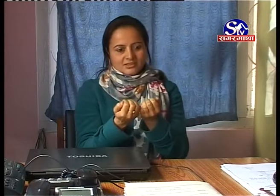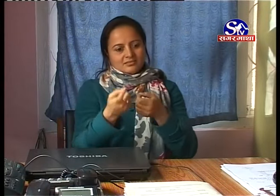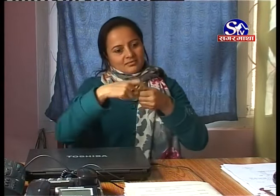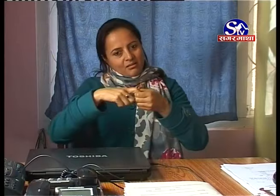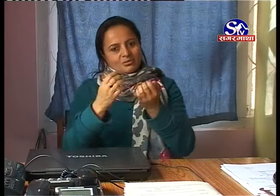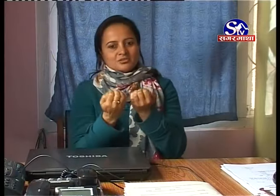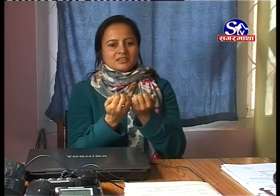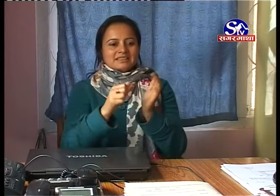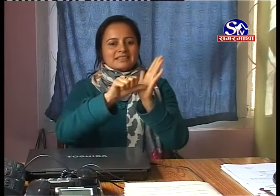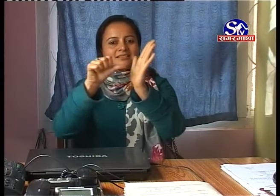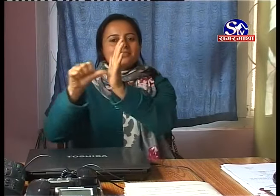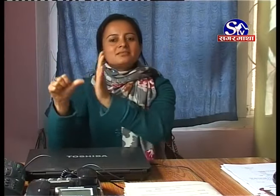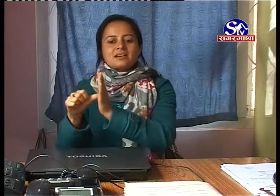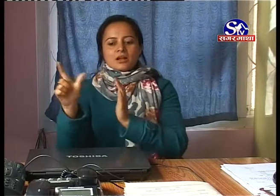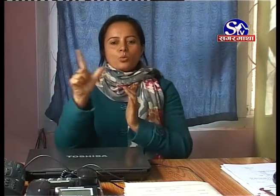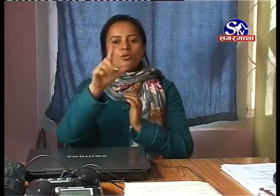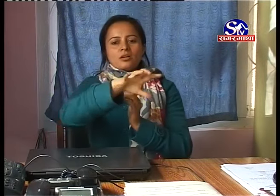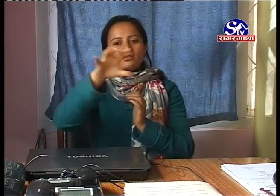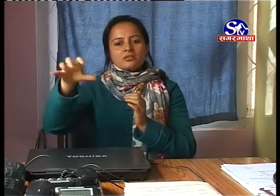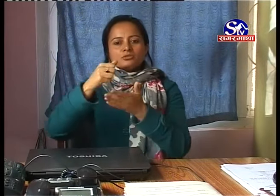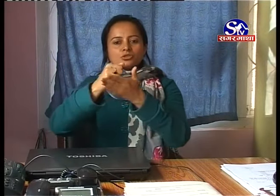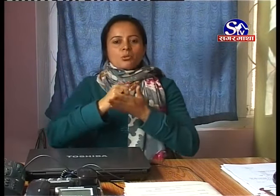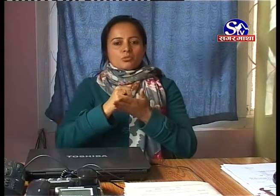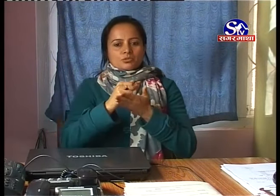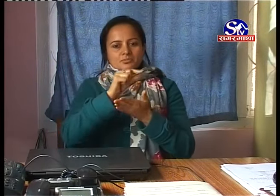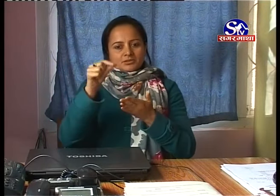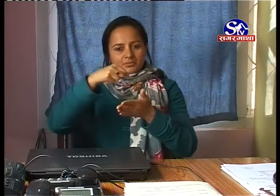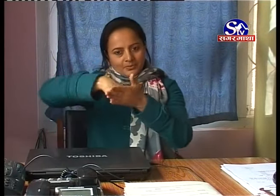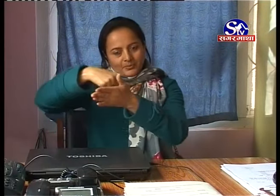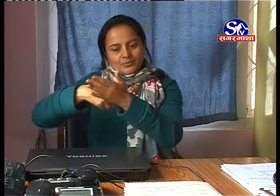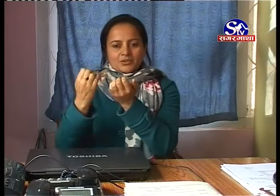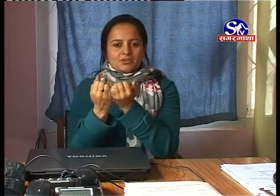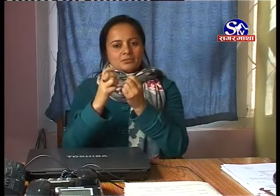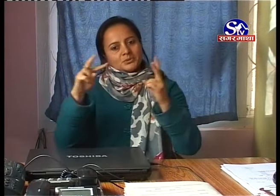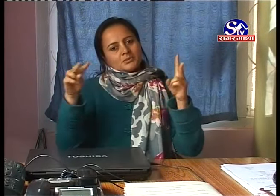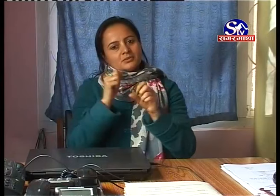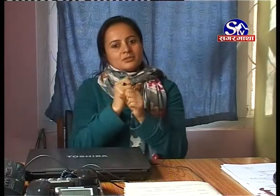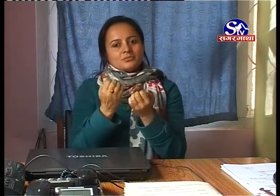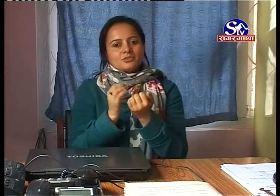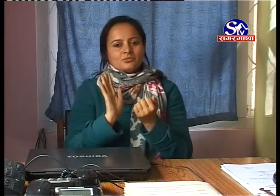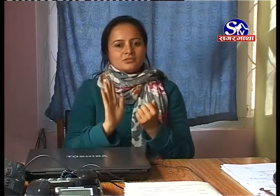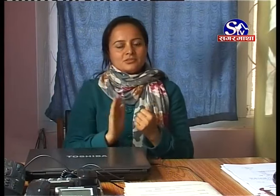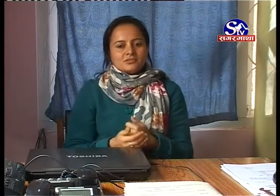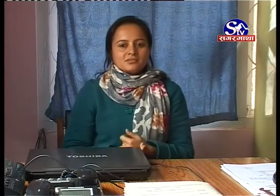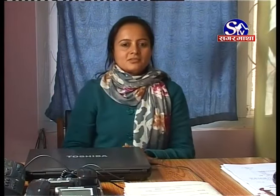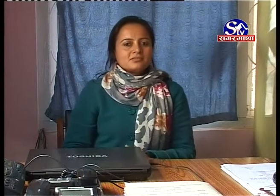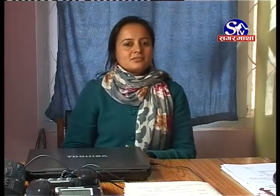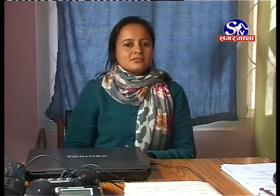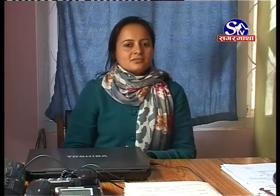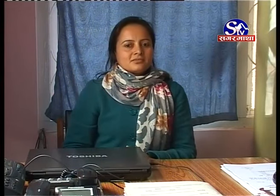रोजगारी पाउनुहुन्छ। त्यस्तै स्कुल नभएका जिल्लाहरूमा महासङ्घको नीतिअनुसार एक बहिरा एक जिल्ला एक विद्यालय भने अनुसारले स्कुलको